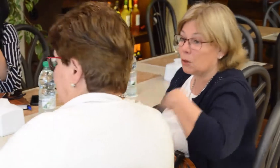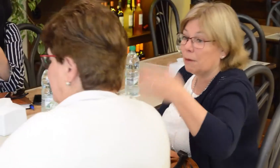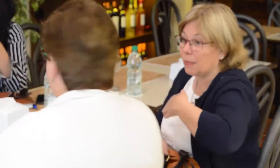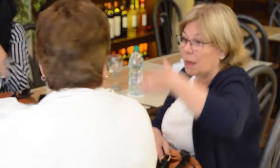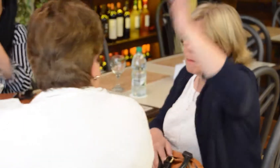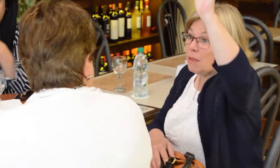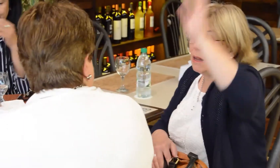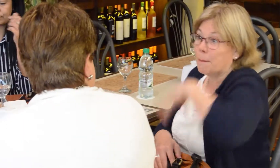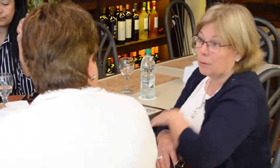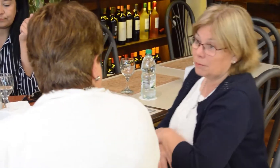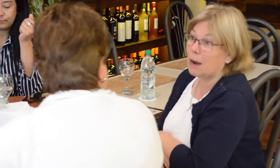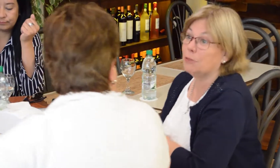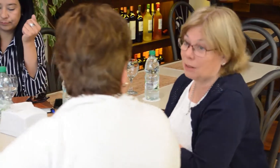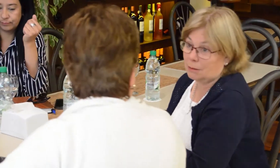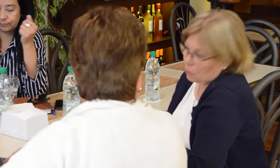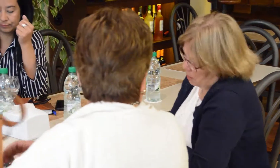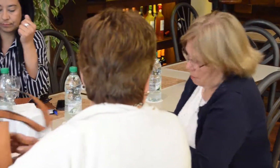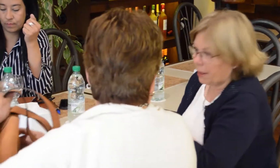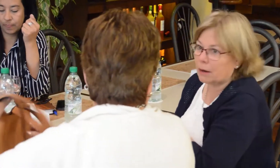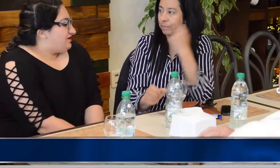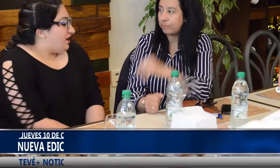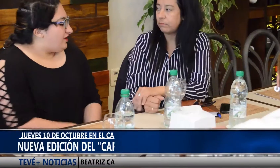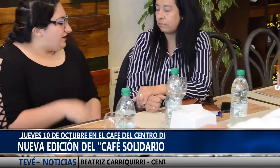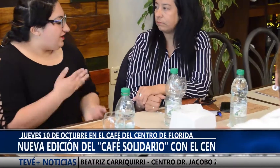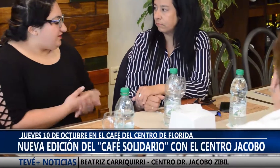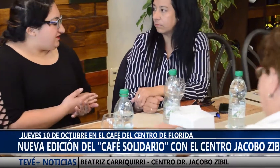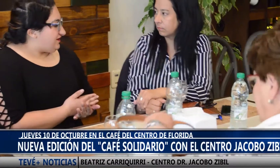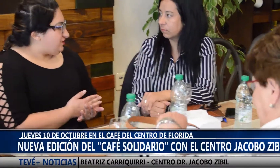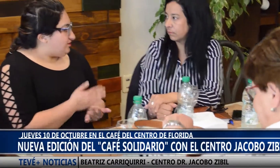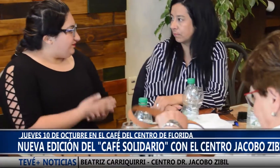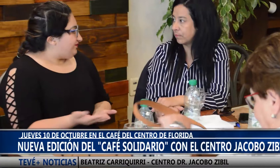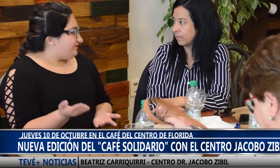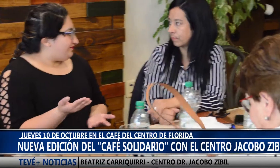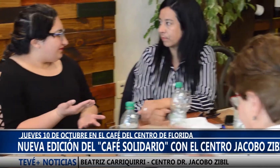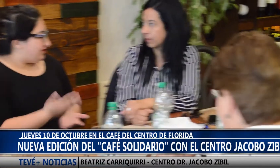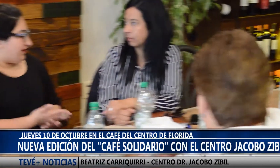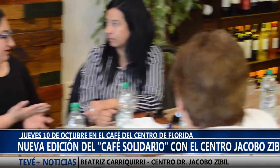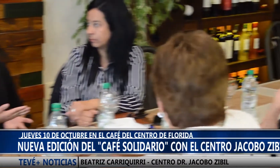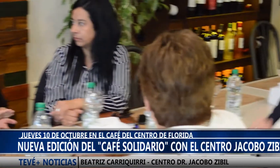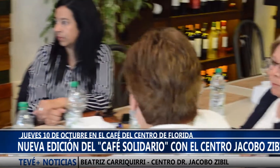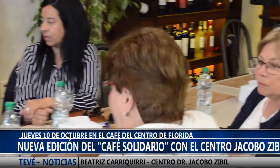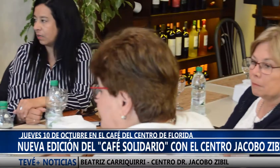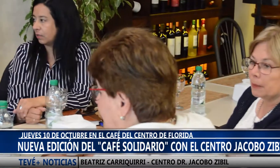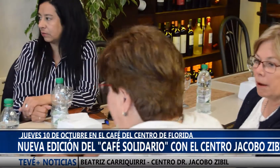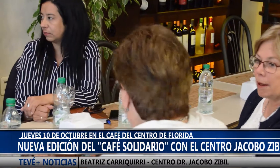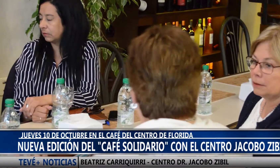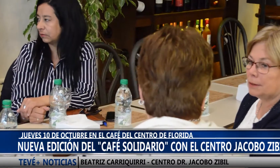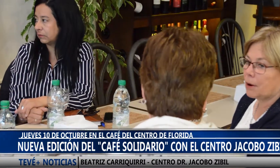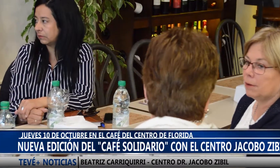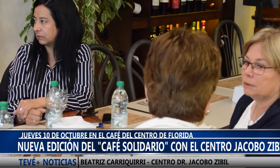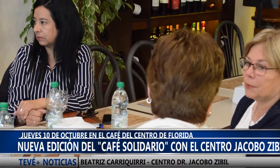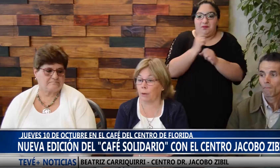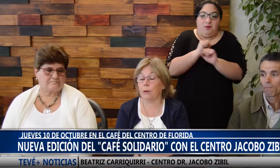Este año le vamos a poner una pequeña impronta diferente. Va a haber gente que se quiere afiliar